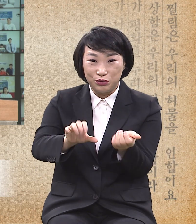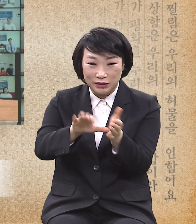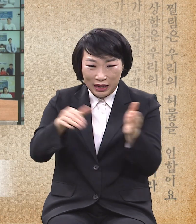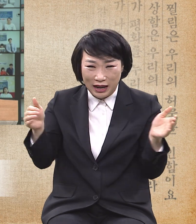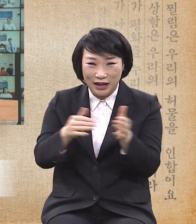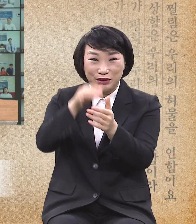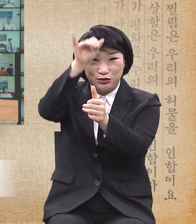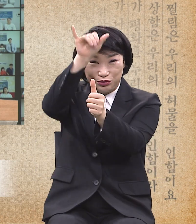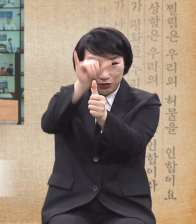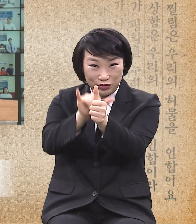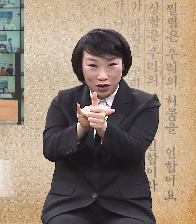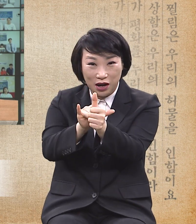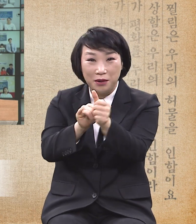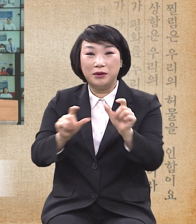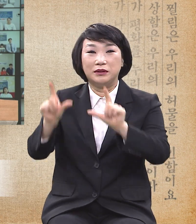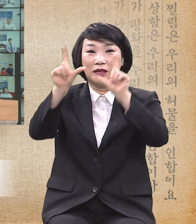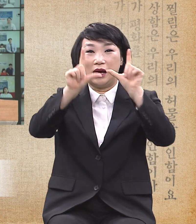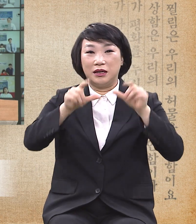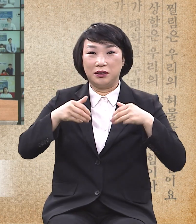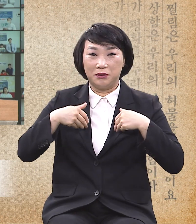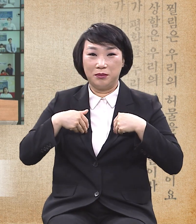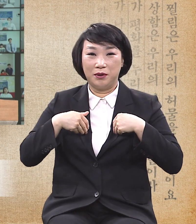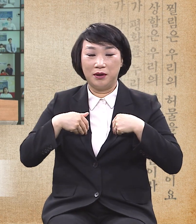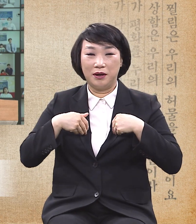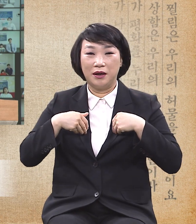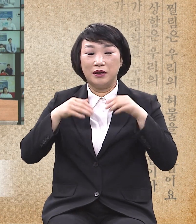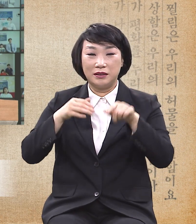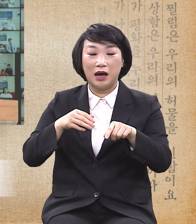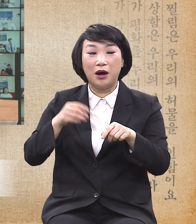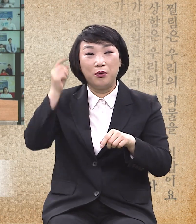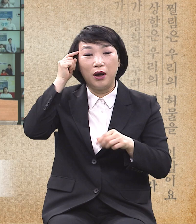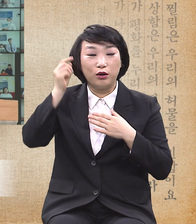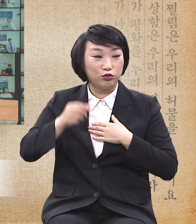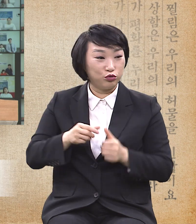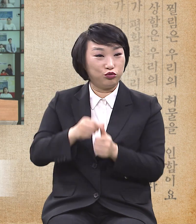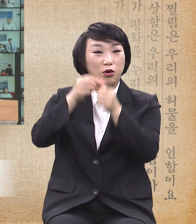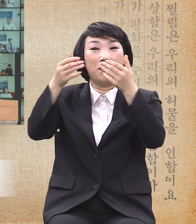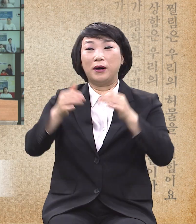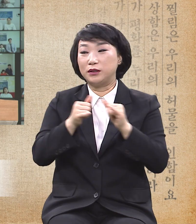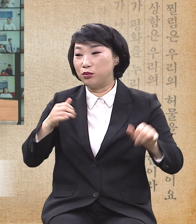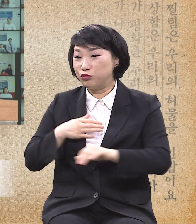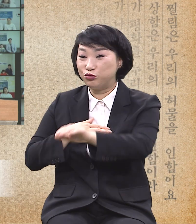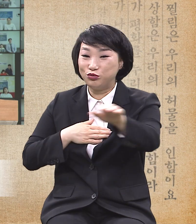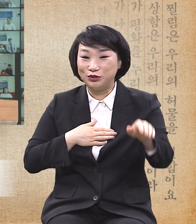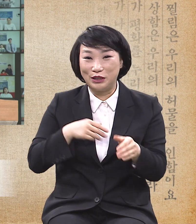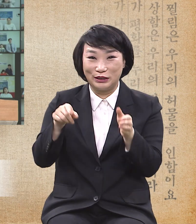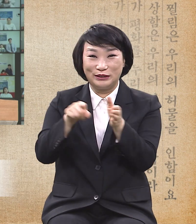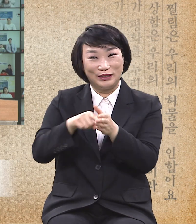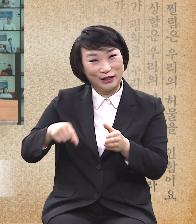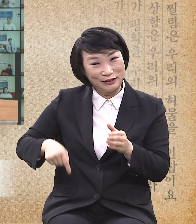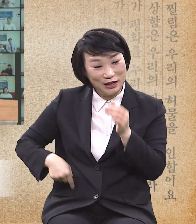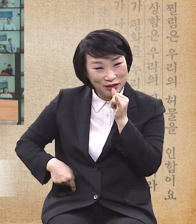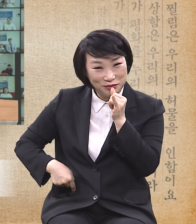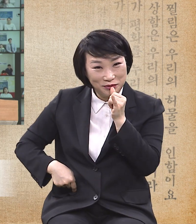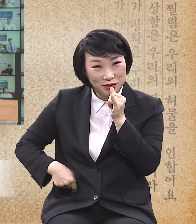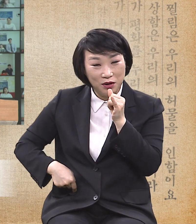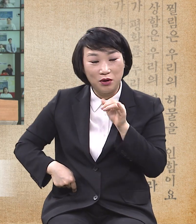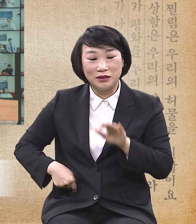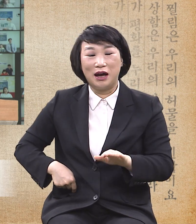죽도록 충성하며 살아야 하는 것은 구원받은 사람들의 신앙